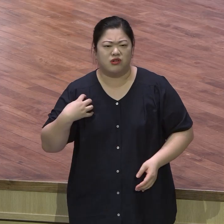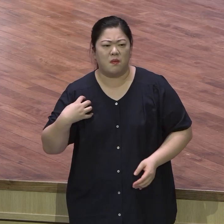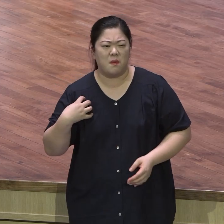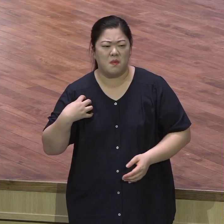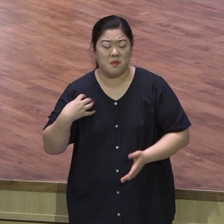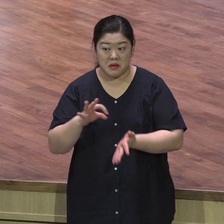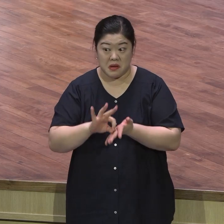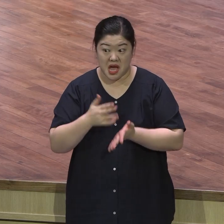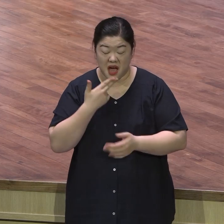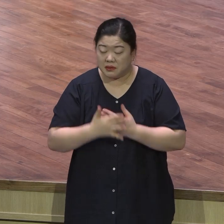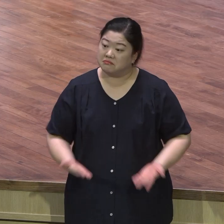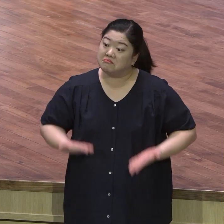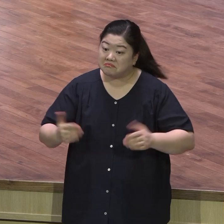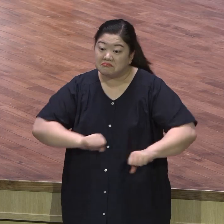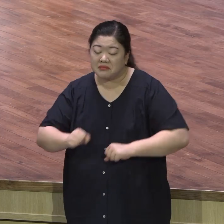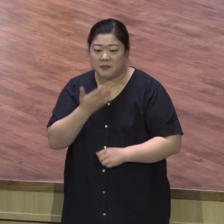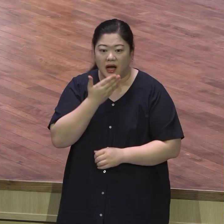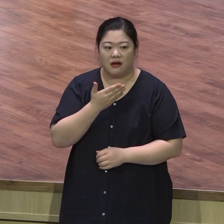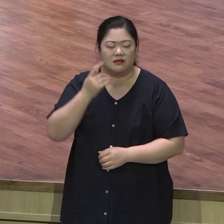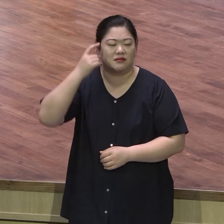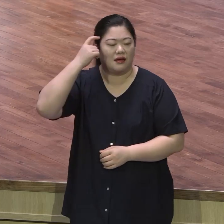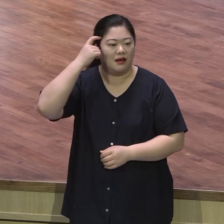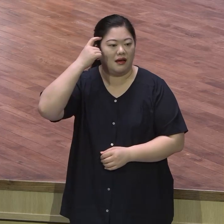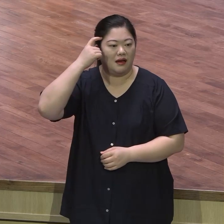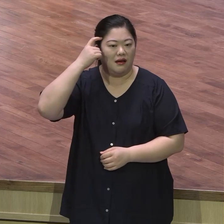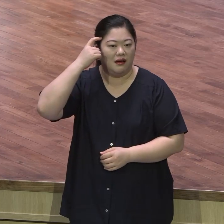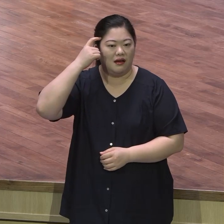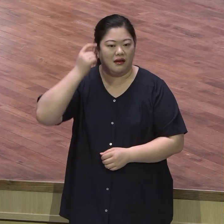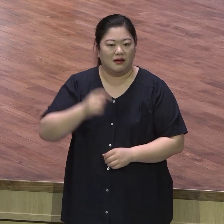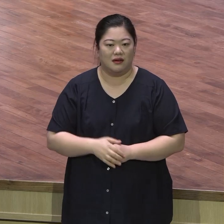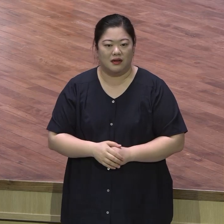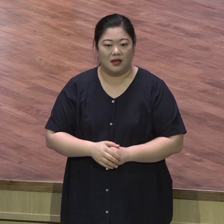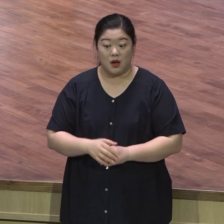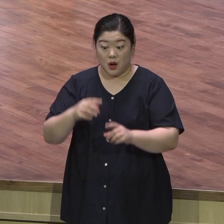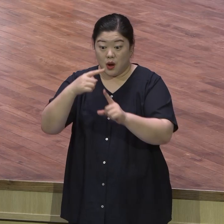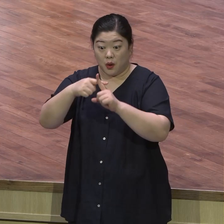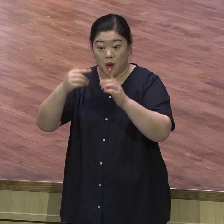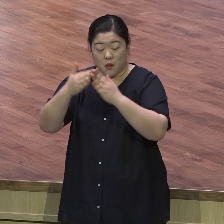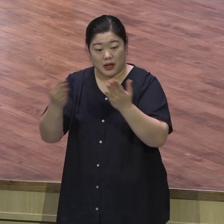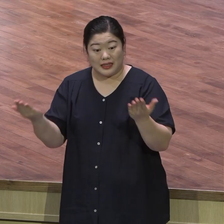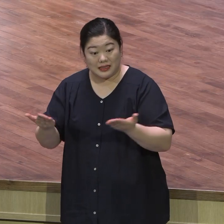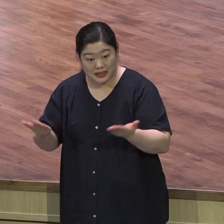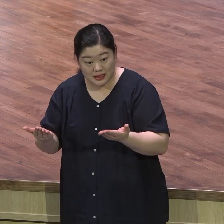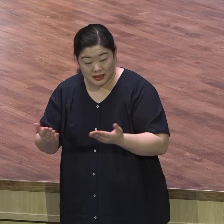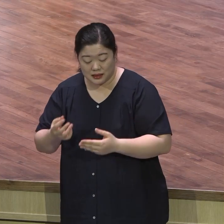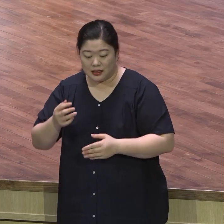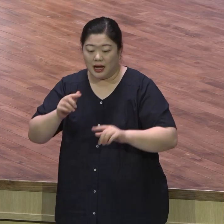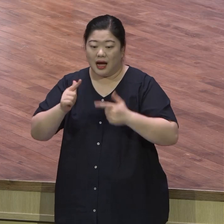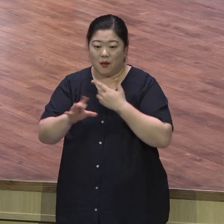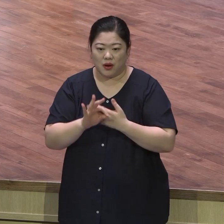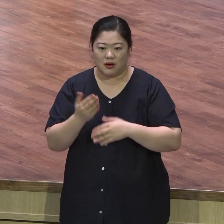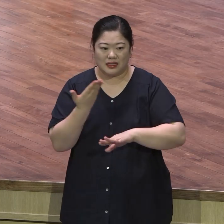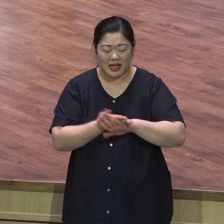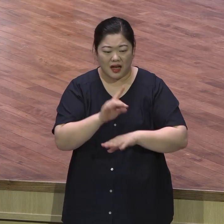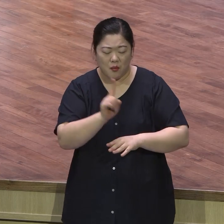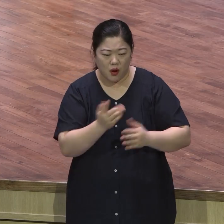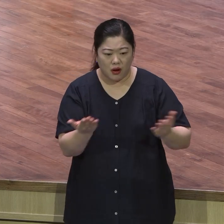교회에서 하나님의 집에서 주는 직분이 또는 헌신이 부담이 된다 그거는 바로